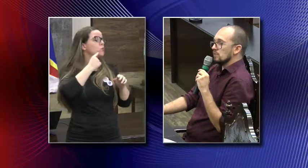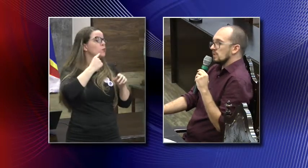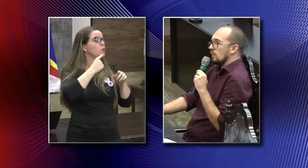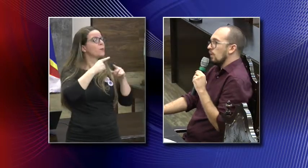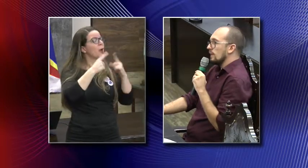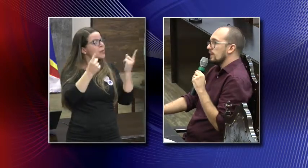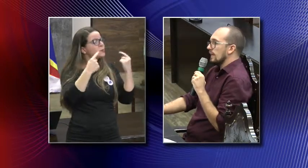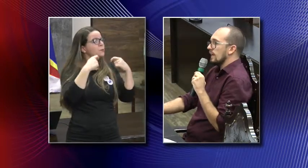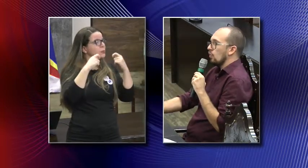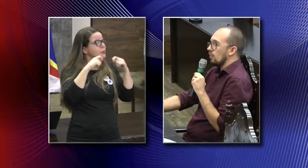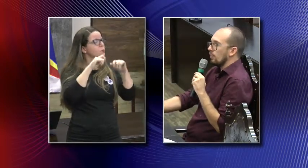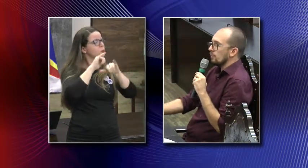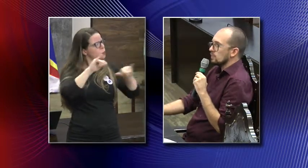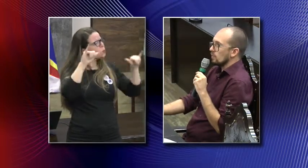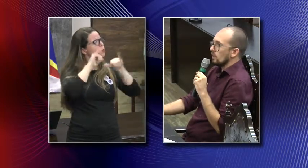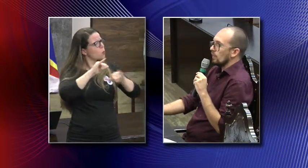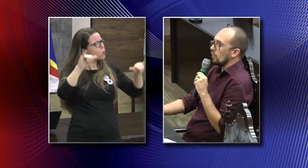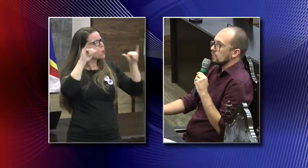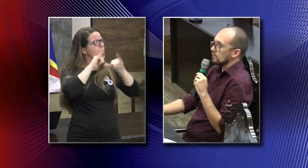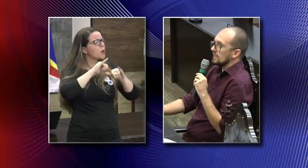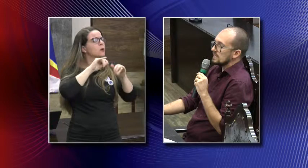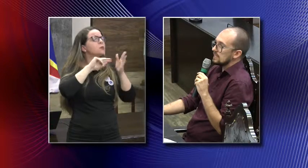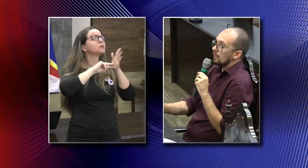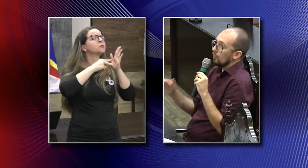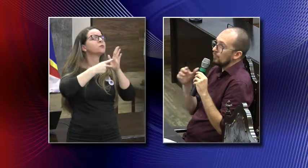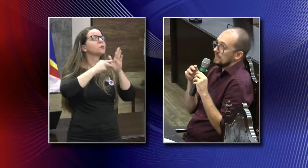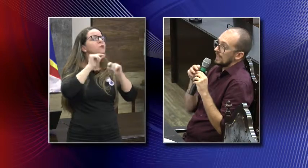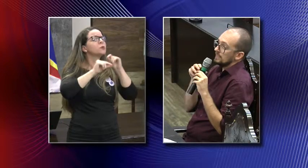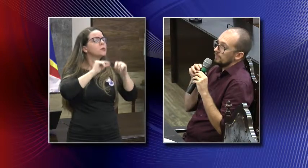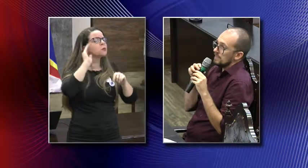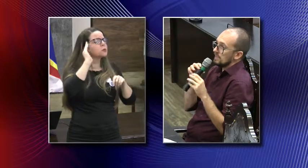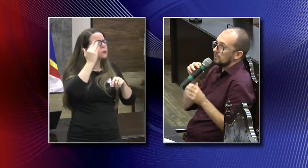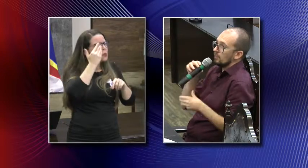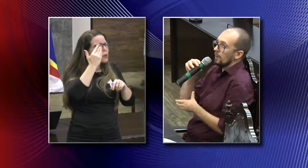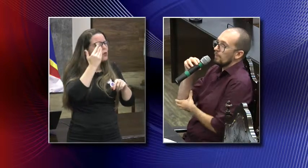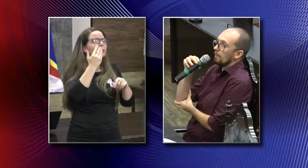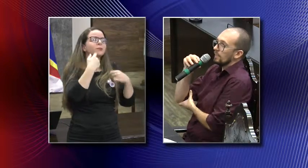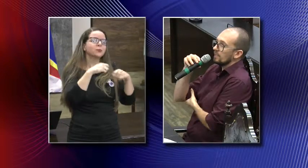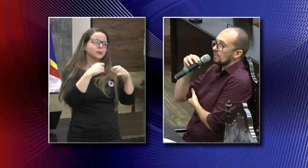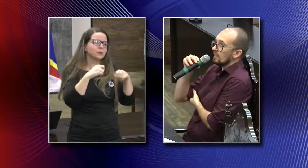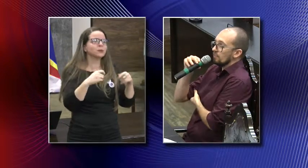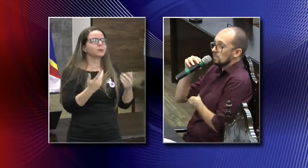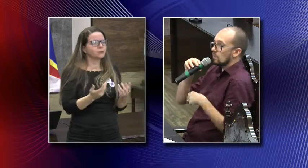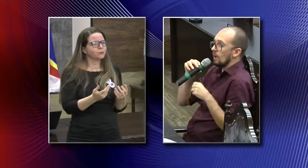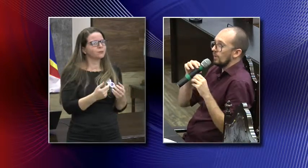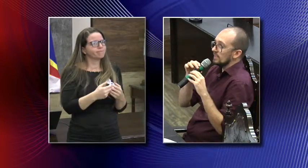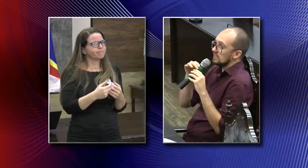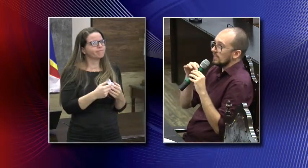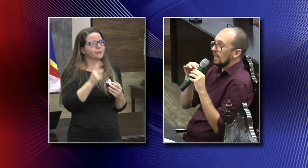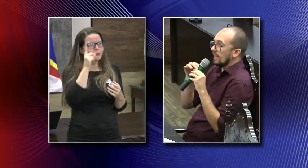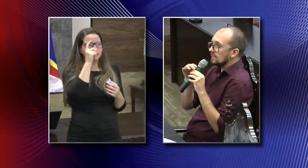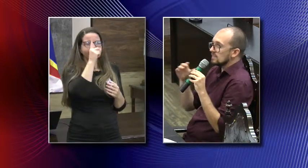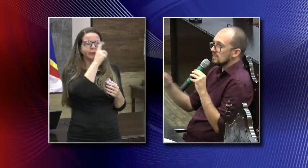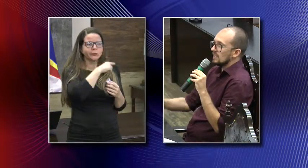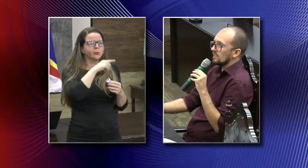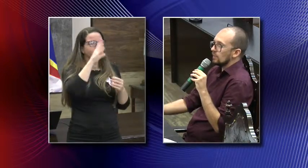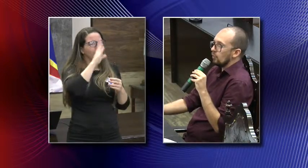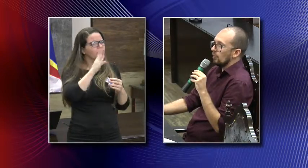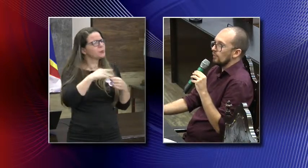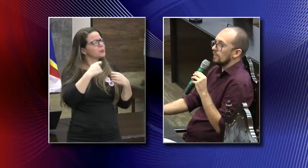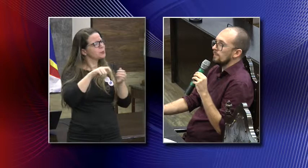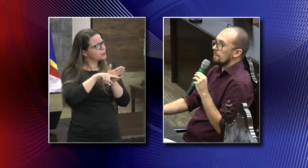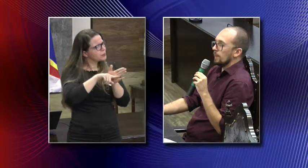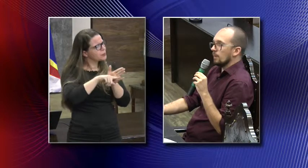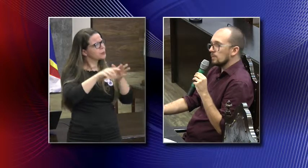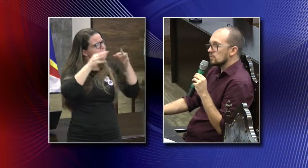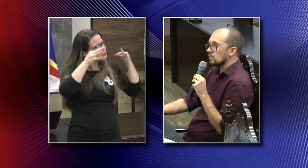e você não a declara como uma pessoa com surdez. Ou, ainda mais se ela tiver uma perda visual, ela ainda assim entra